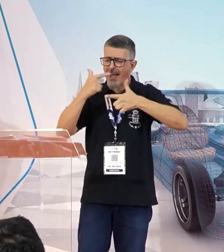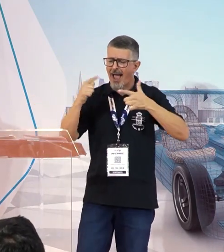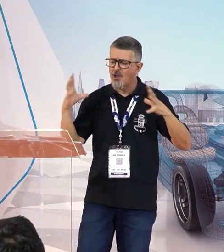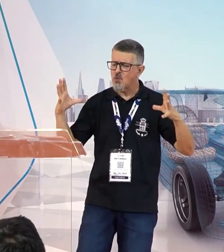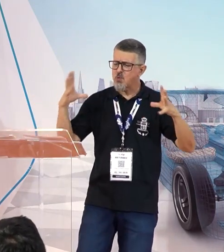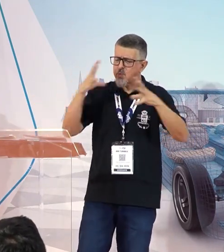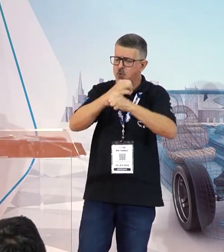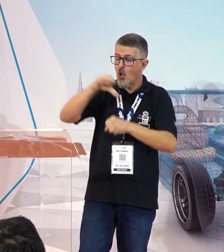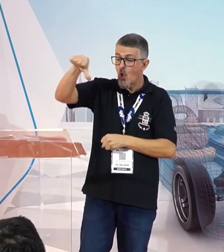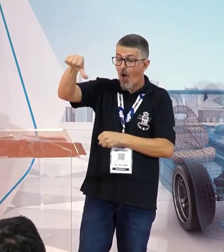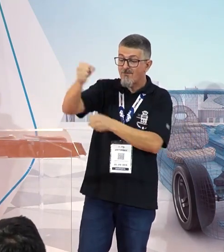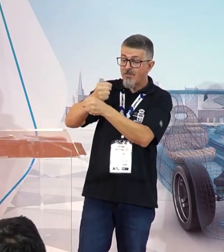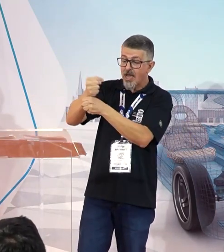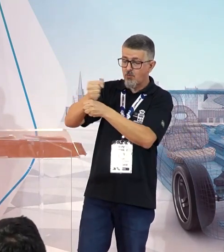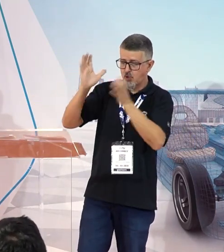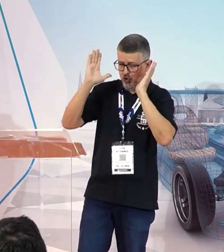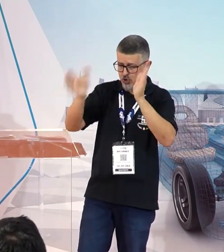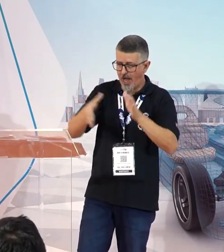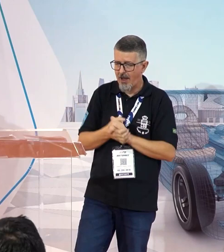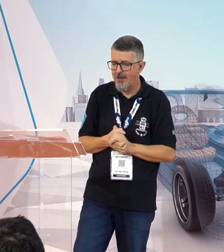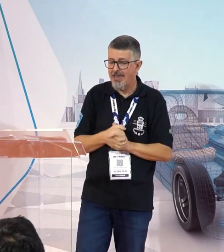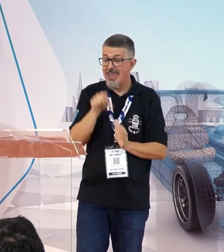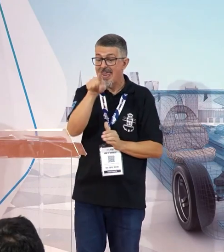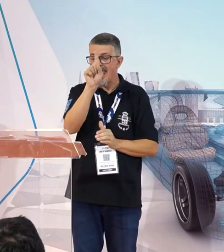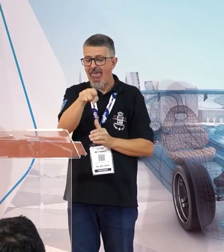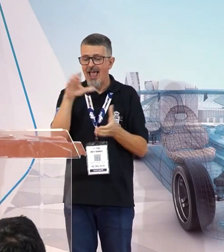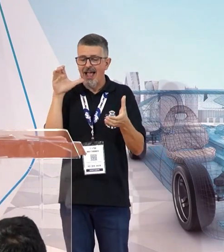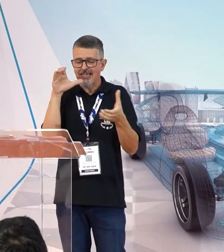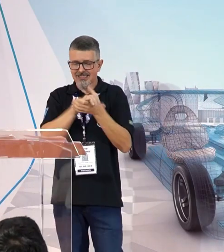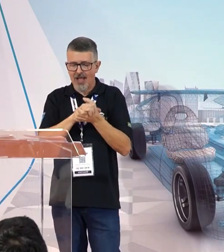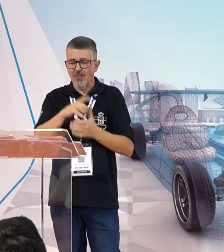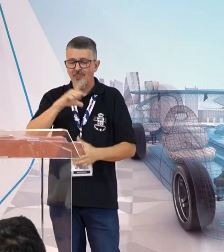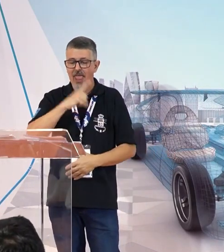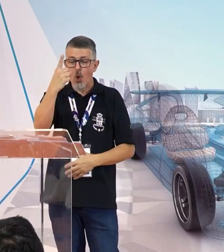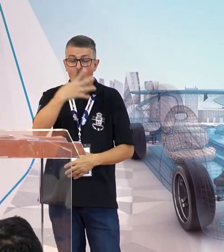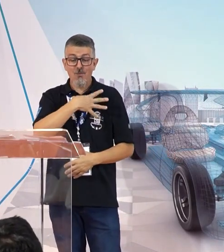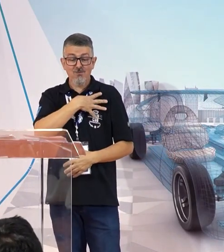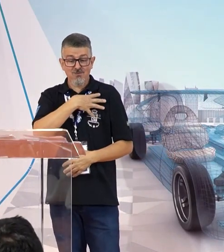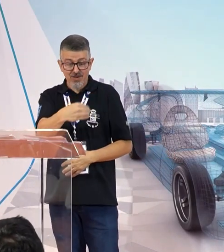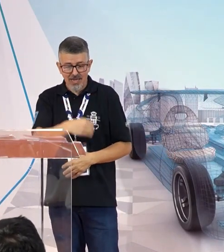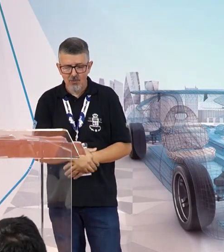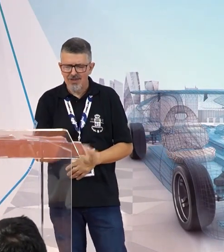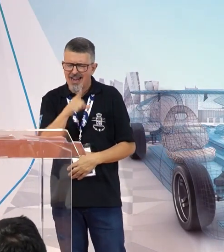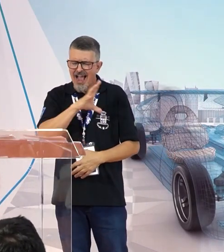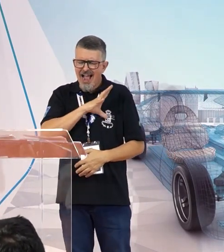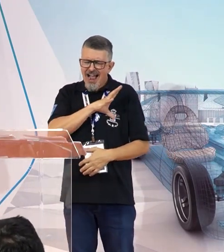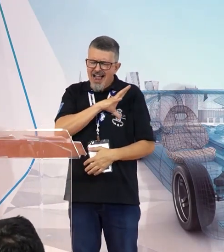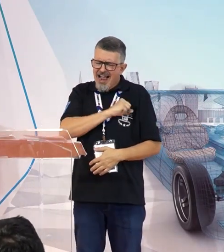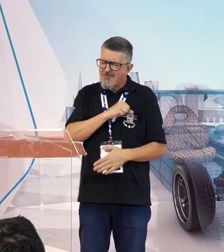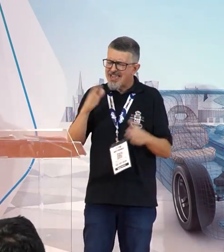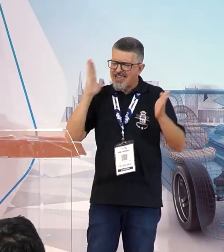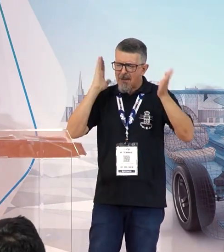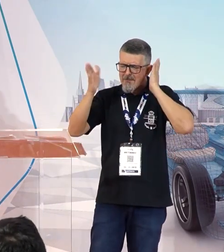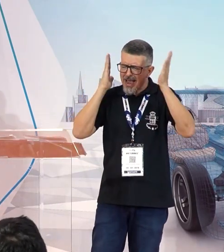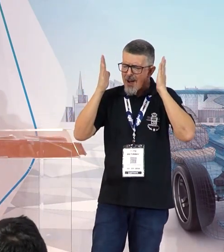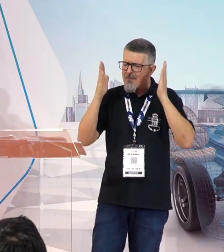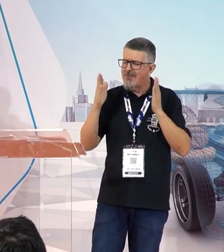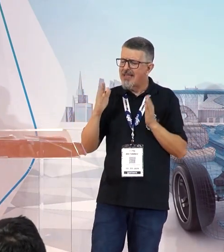Peças, logística. E trabalhou, tem experiência de nove anos dentro de uma usina. Casado, tem um filho. E ele